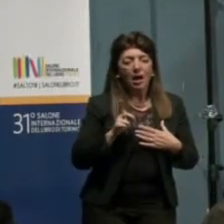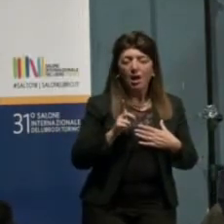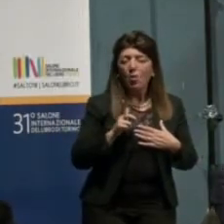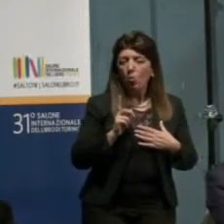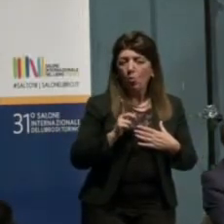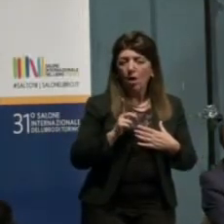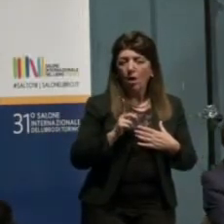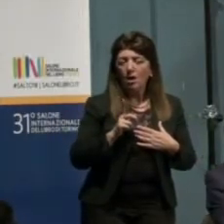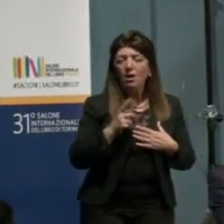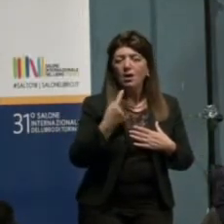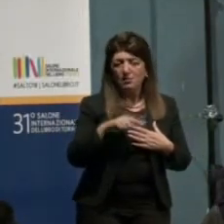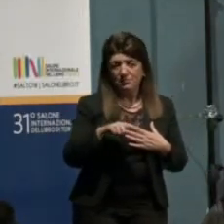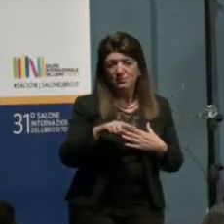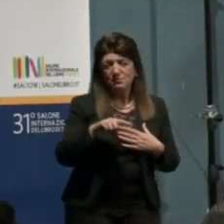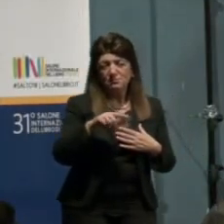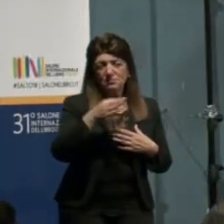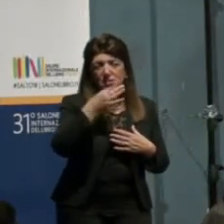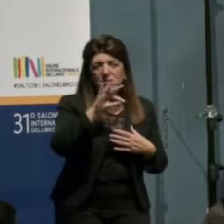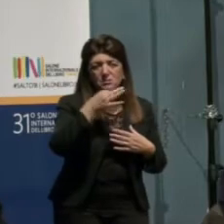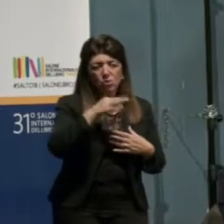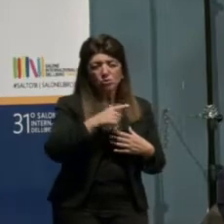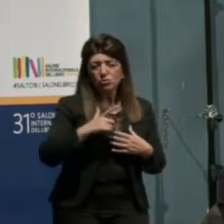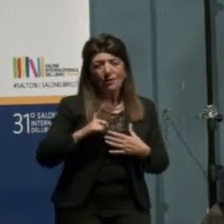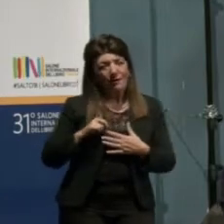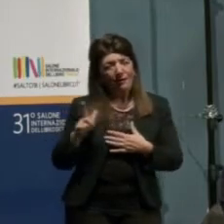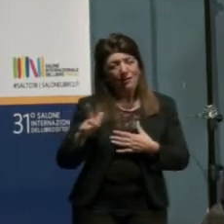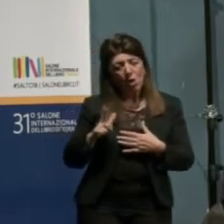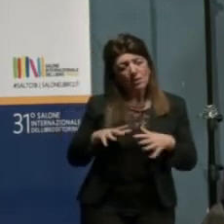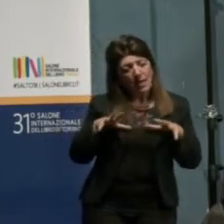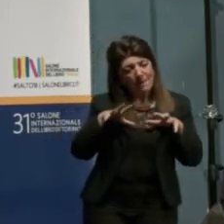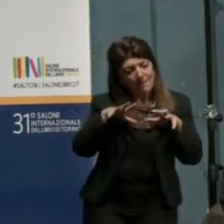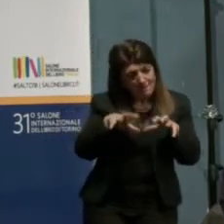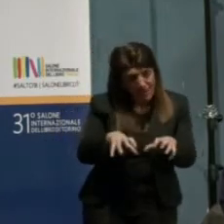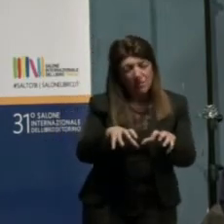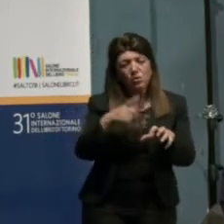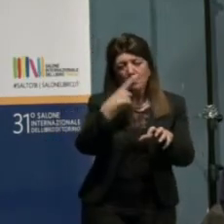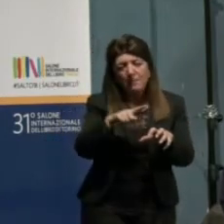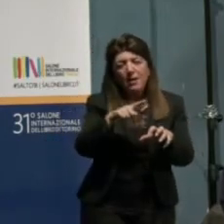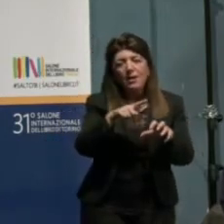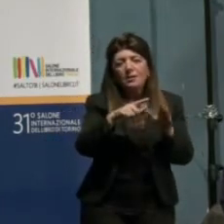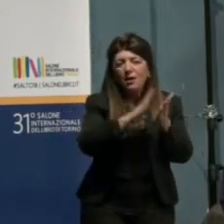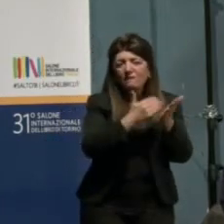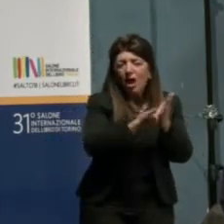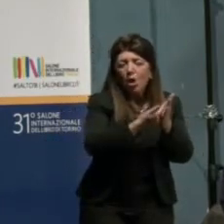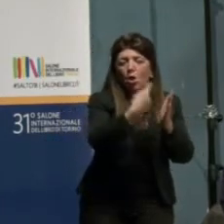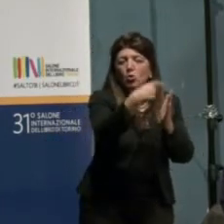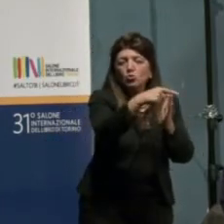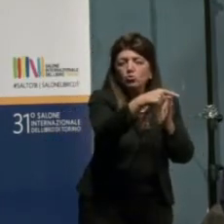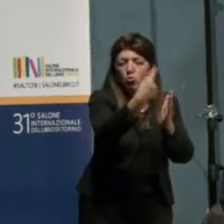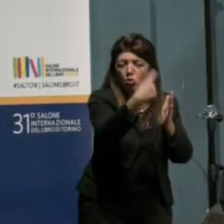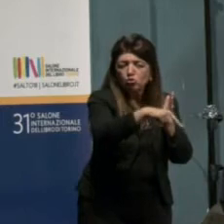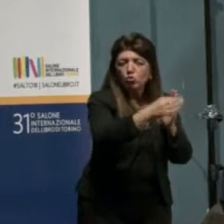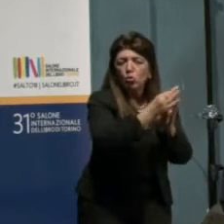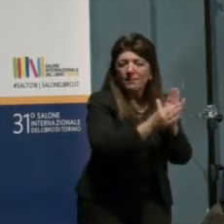questo l'impegno che ci siamo dati per sostenere questi valori questi principi di giulio come